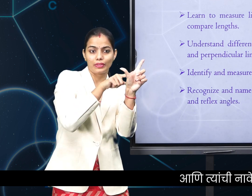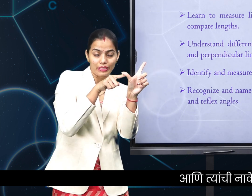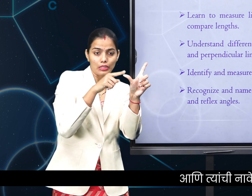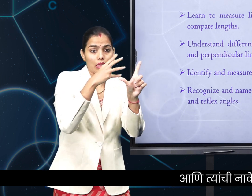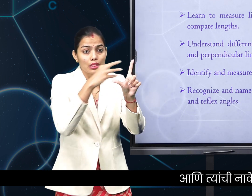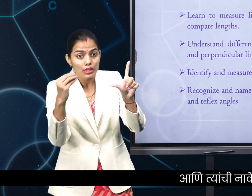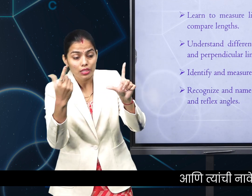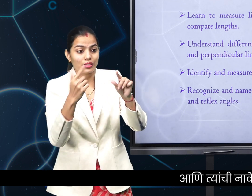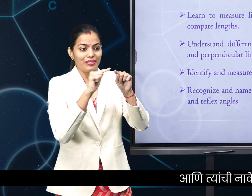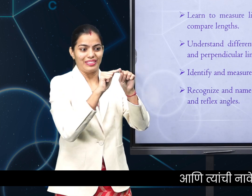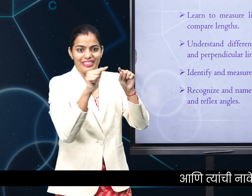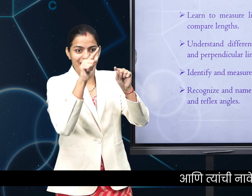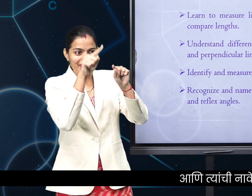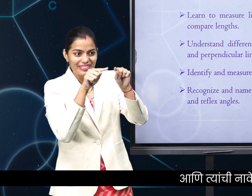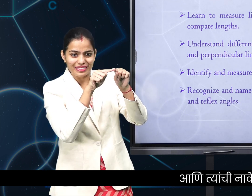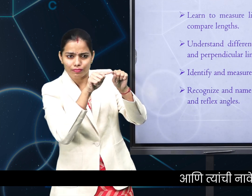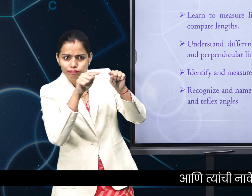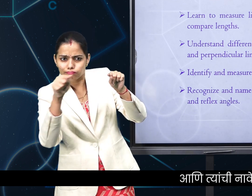आणि त्यांची नावे द्या.